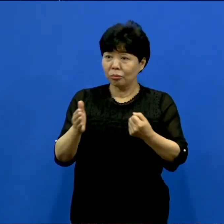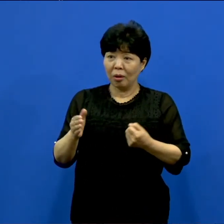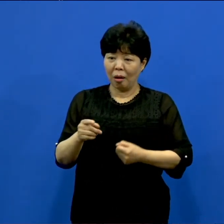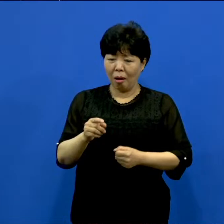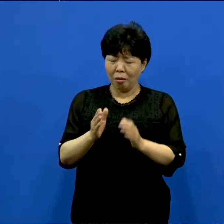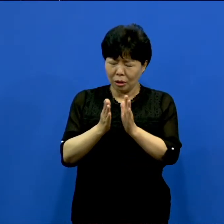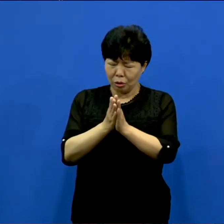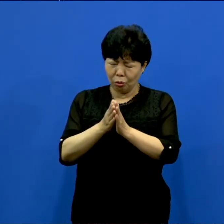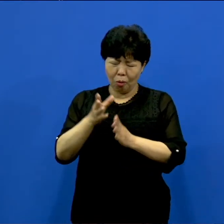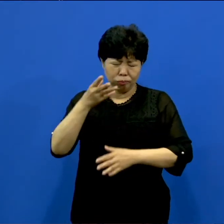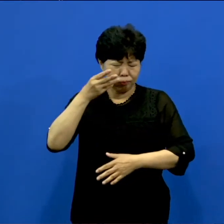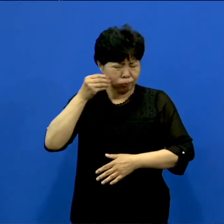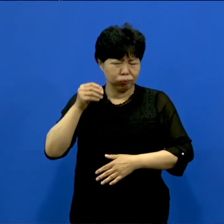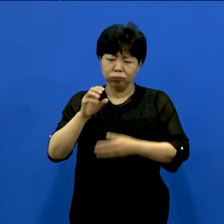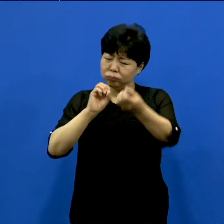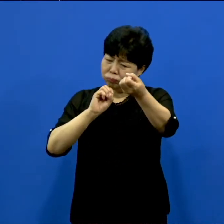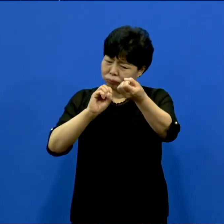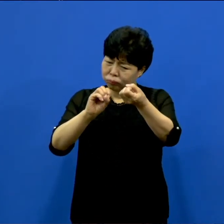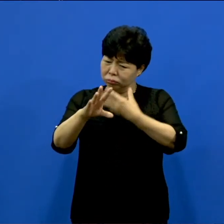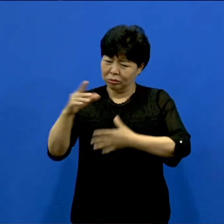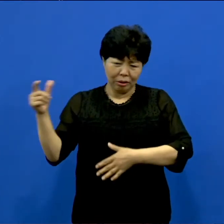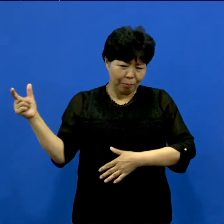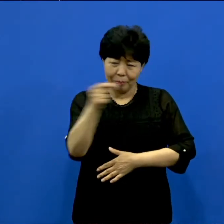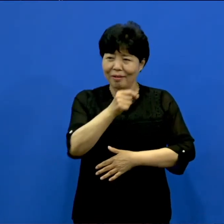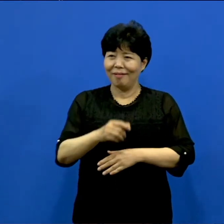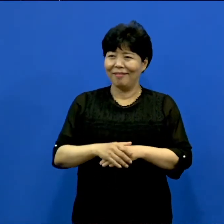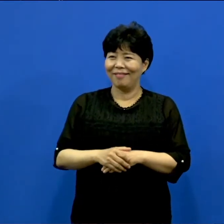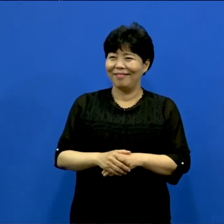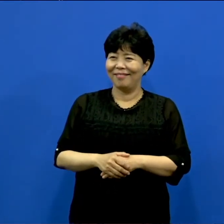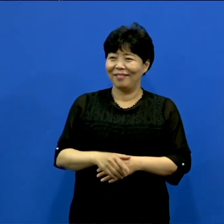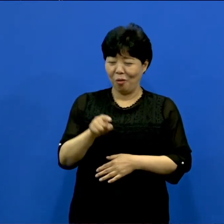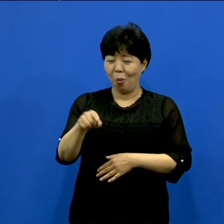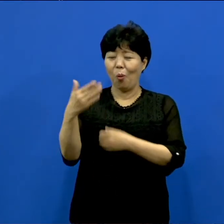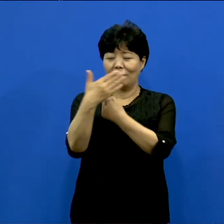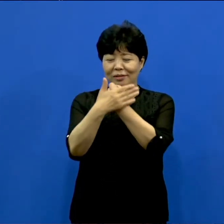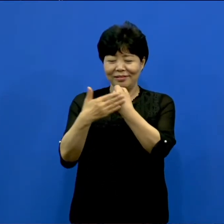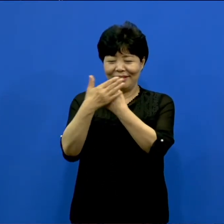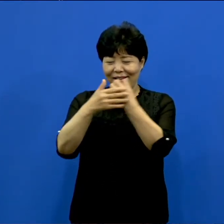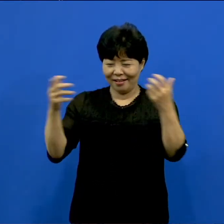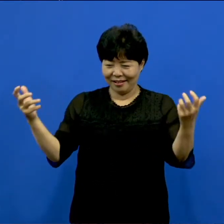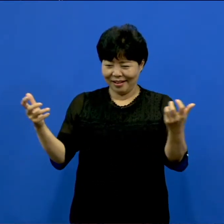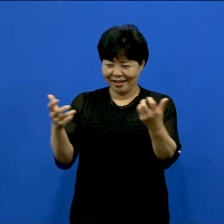여기서 집회를 해보면 외부 분들도 여기 오면 뭔가 집회가 된대, 은혜가 넘친대.